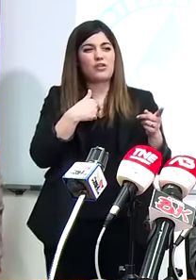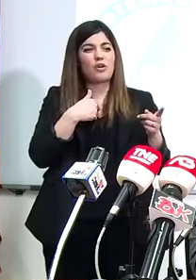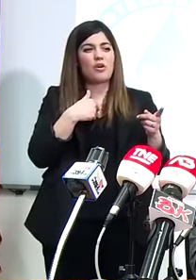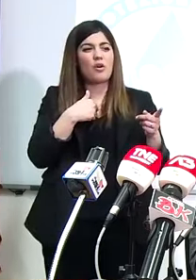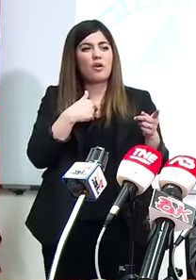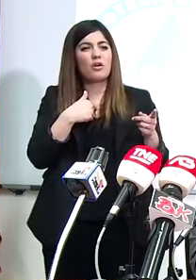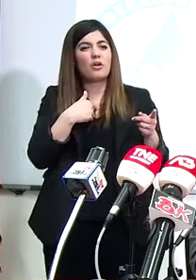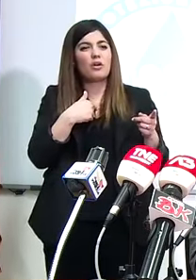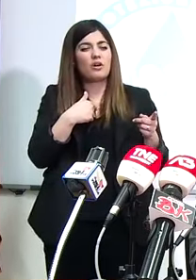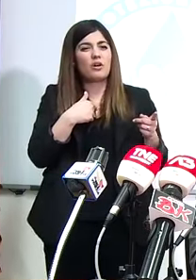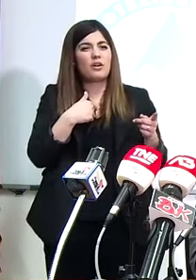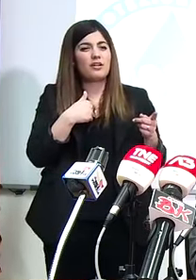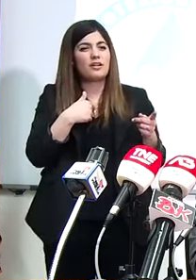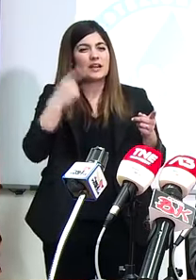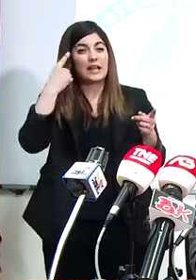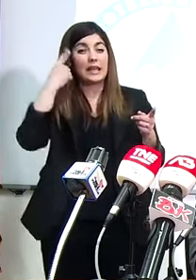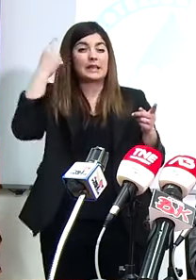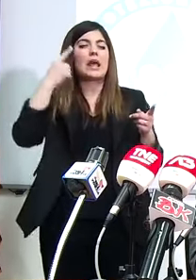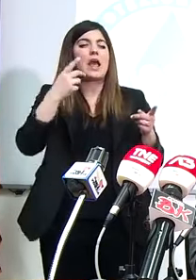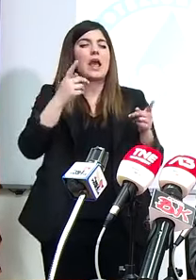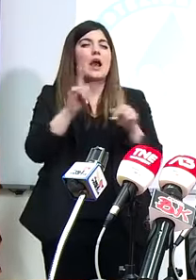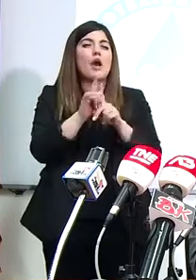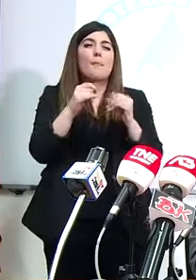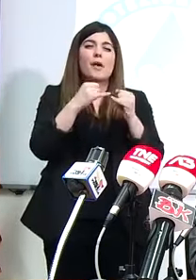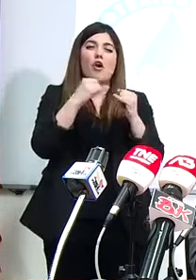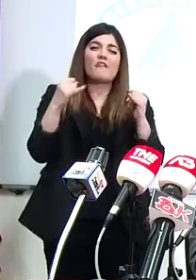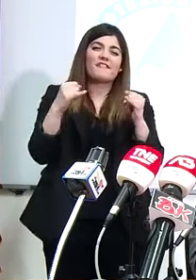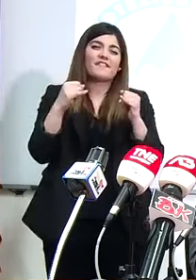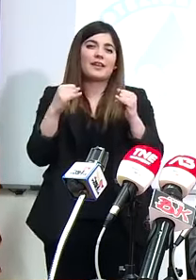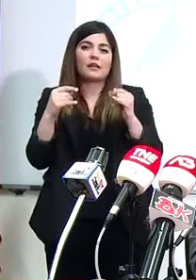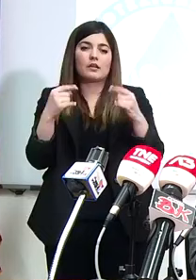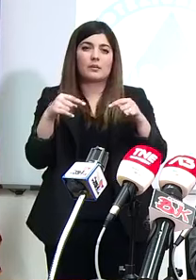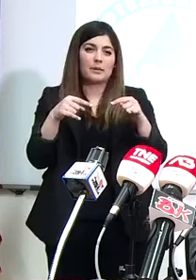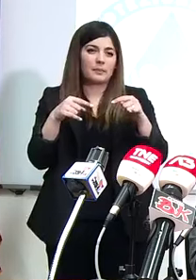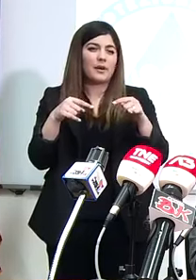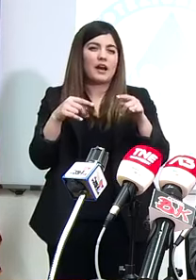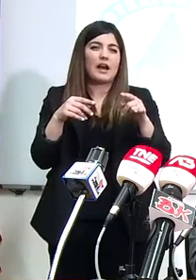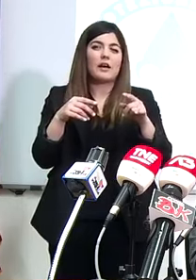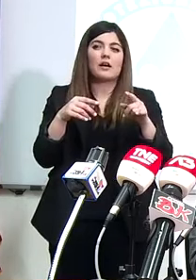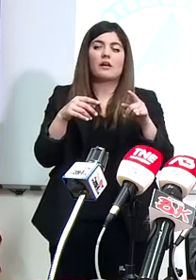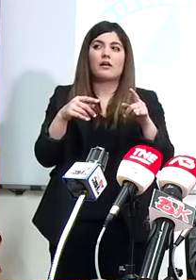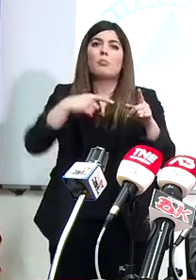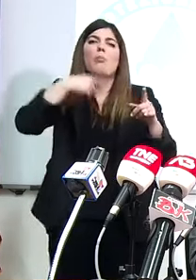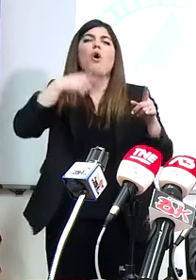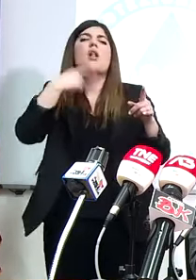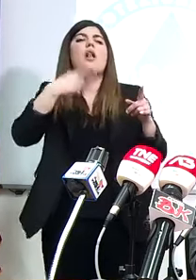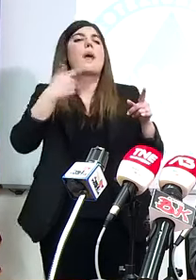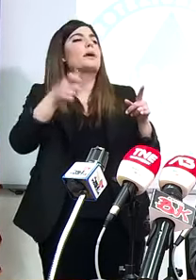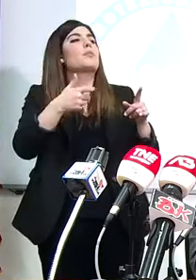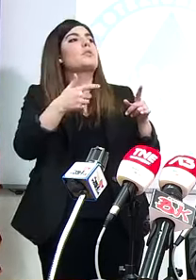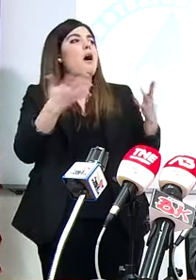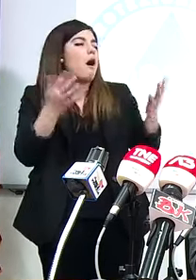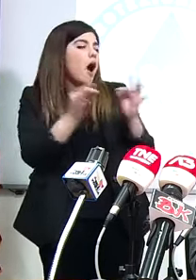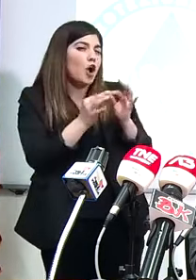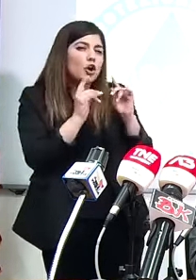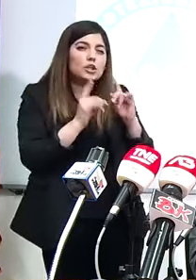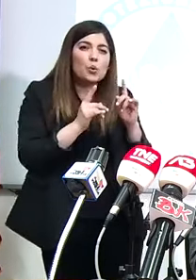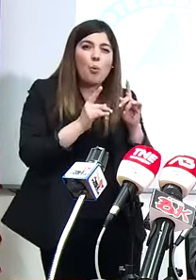anche lì le polemiche ma chissà che che che perché accordi ci sono è i delegati a livello